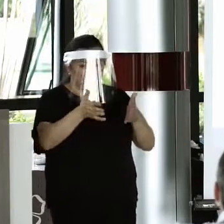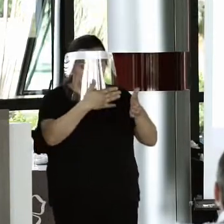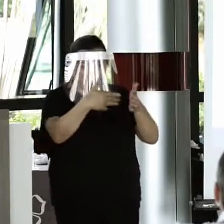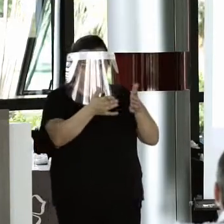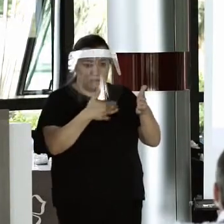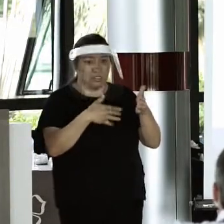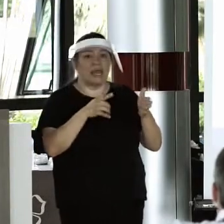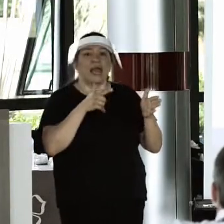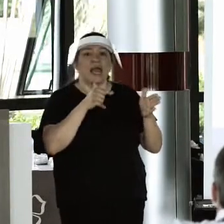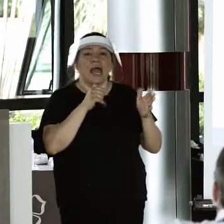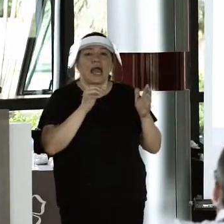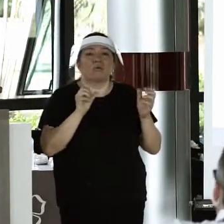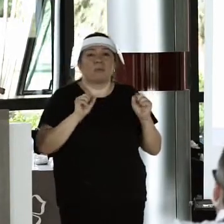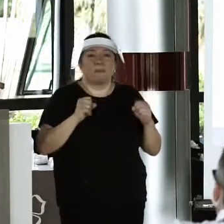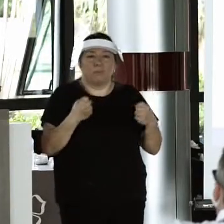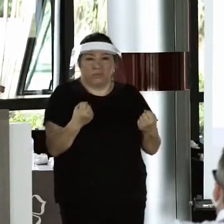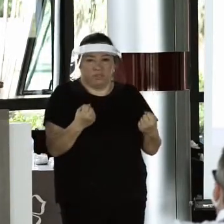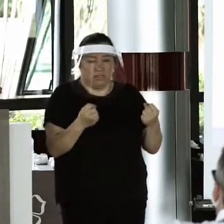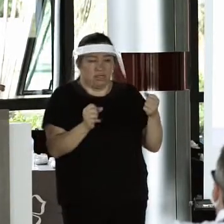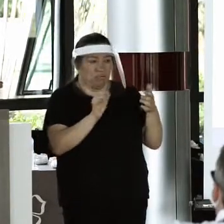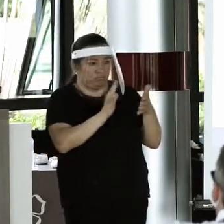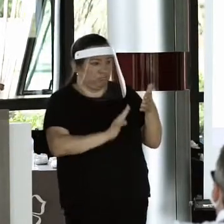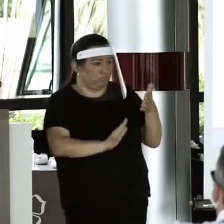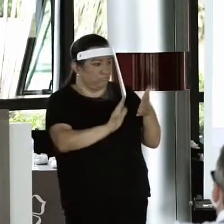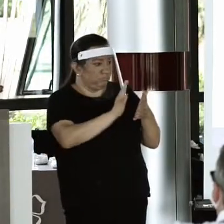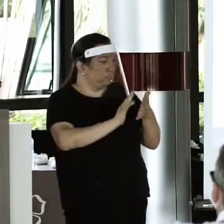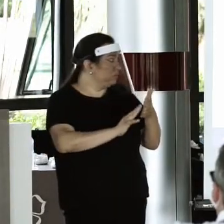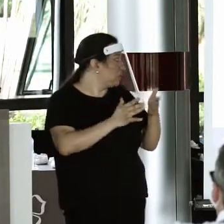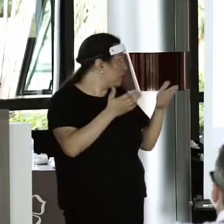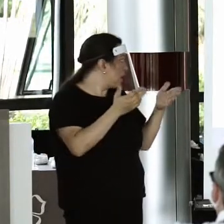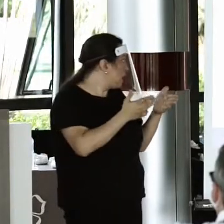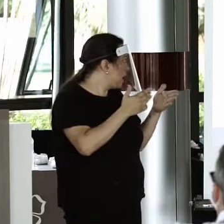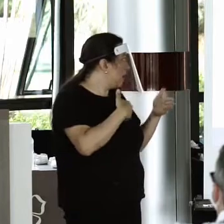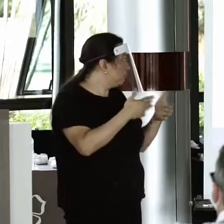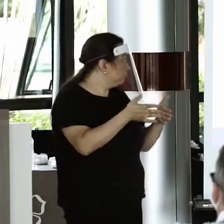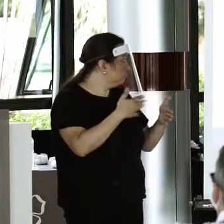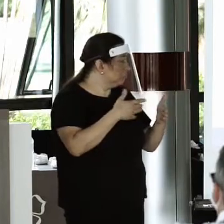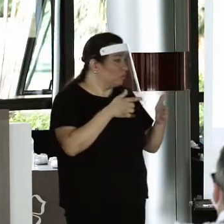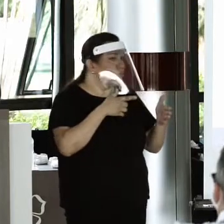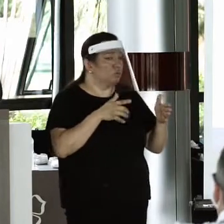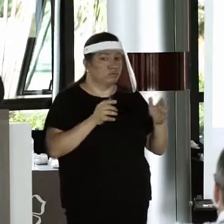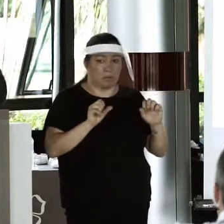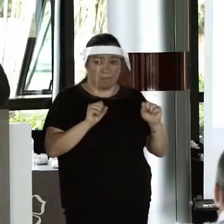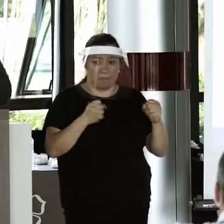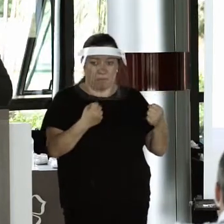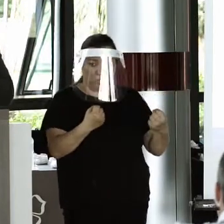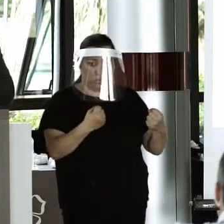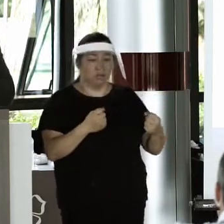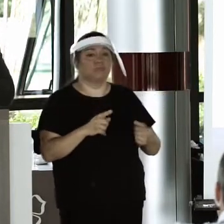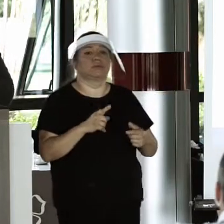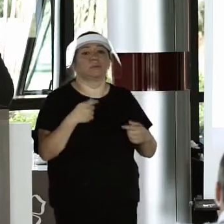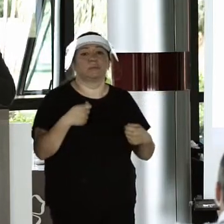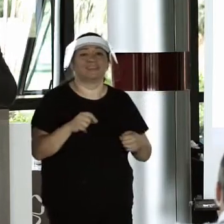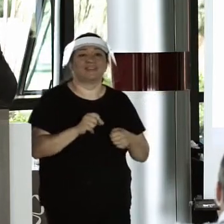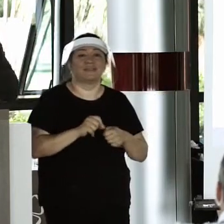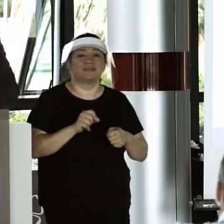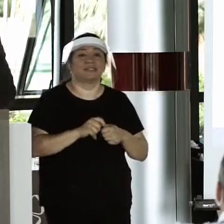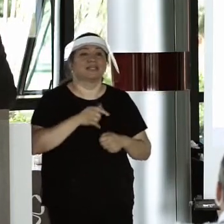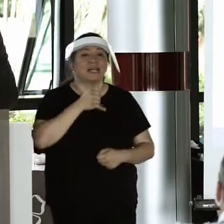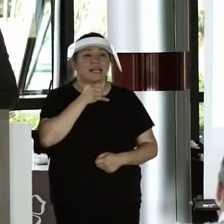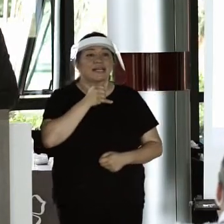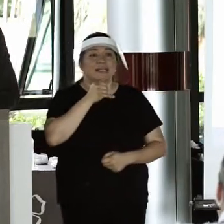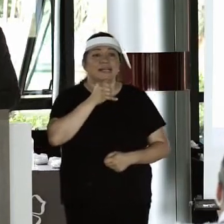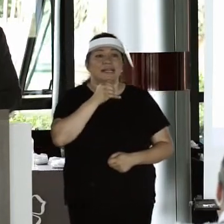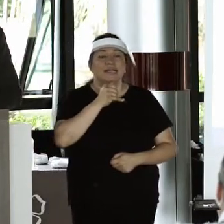de um local, tá? Então, ó, esse local ele acabou de ser impermeabilizado. Por norma, eu tenho que fazer uma coisa aqui chamada teste